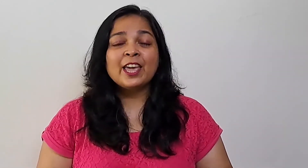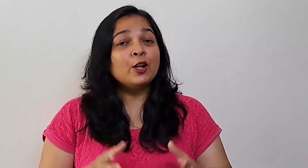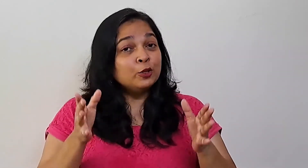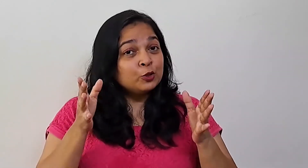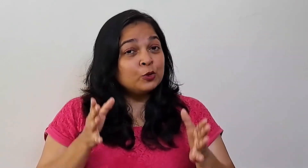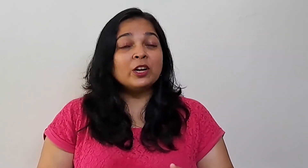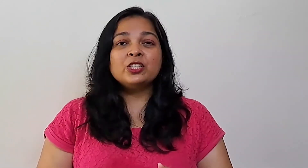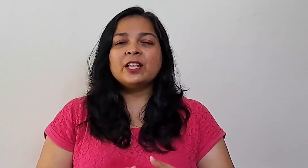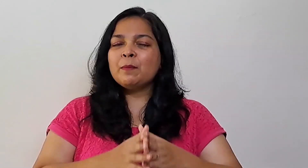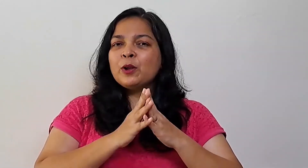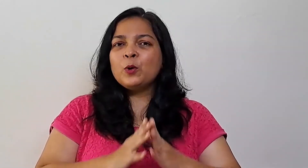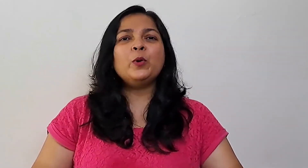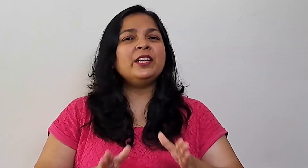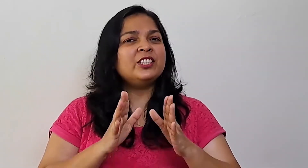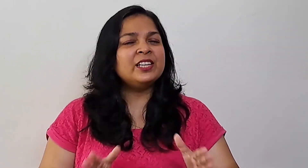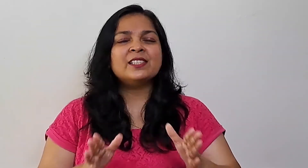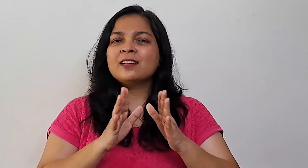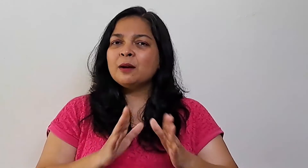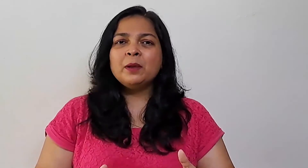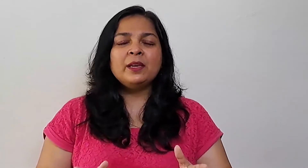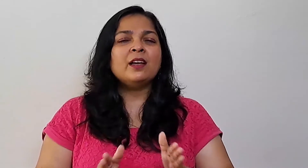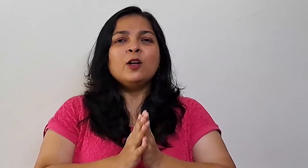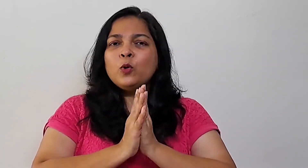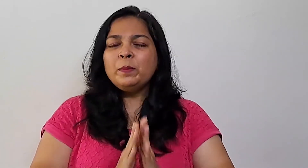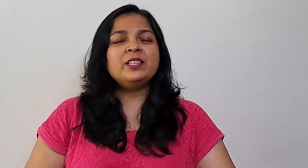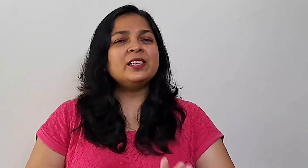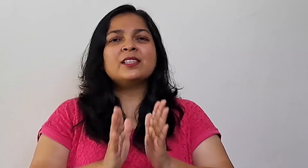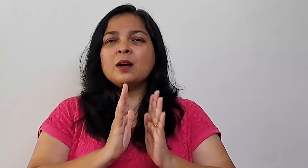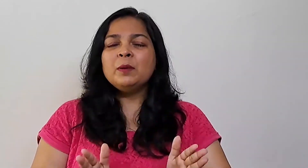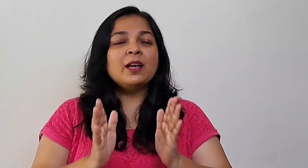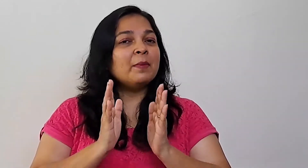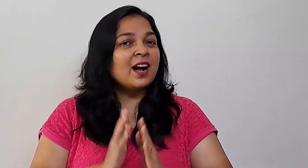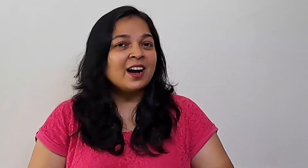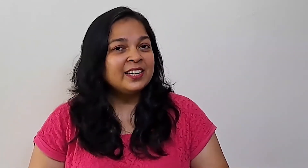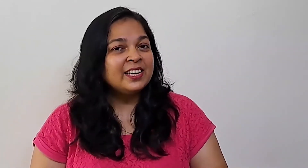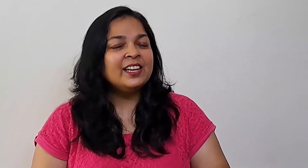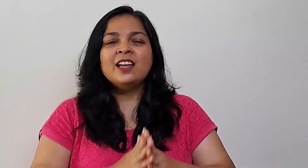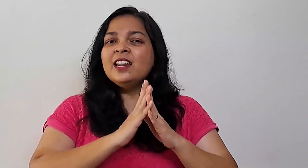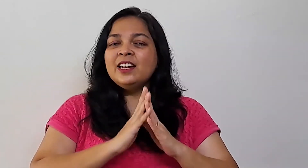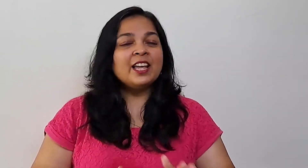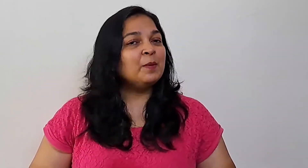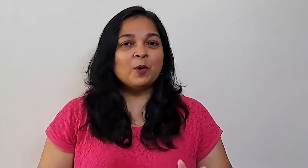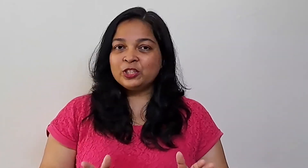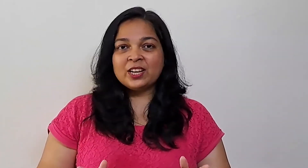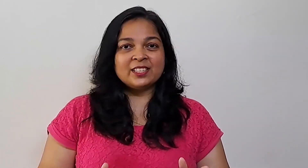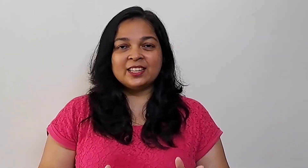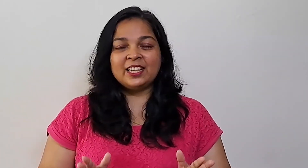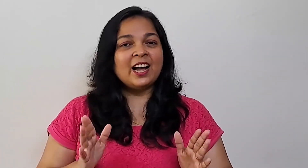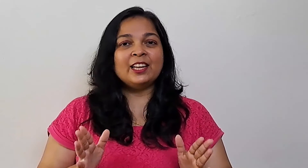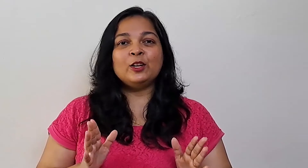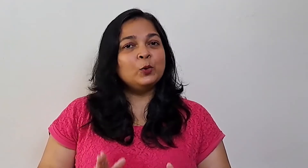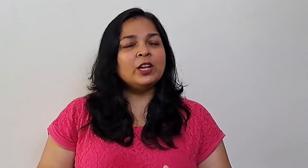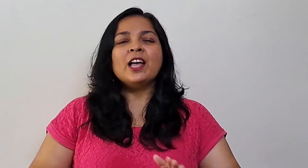हाँ सुरक्षित हाँ, सानू कोई भी चीज कदी भी सानू हानि नहीं पहुँचा